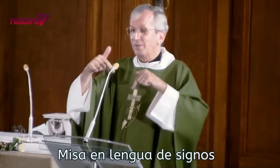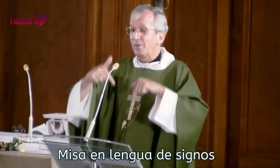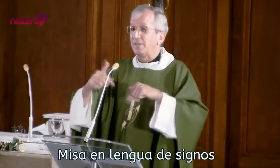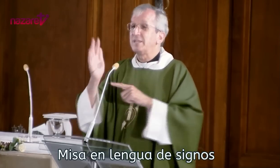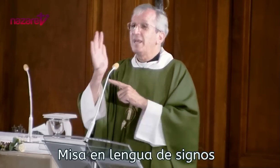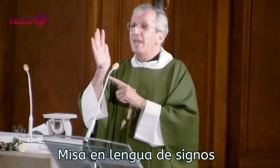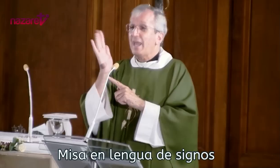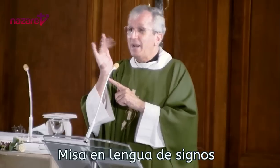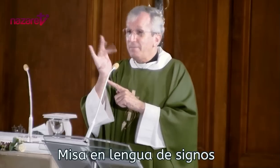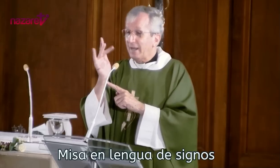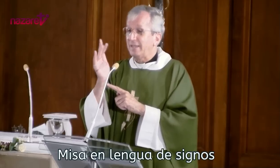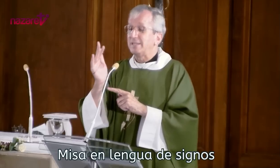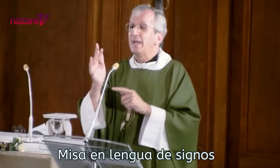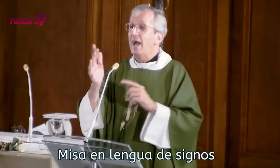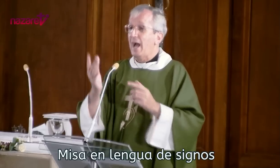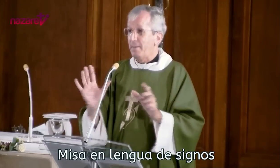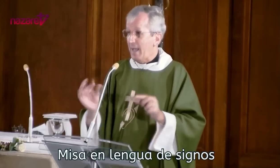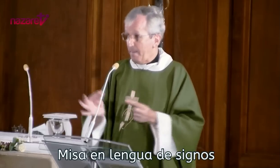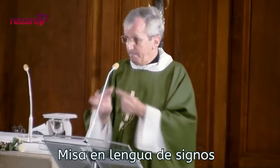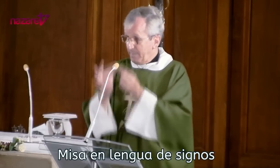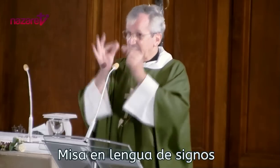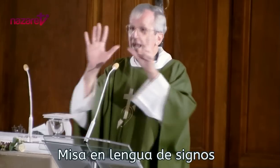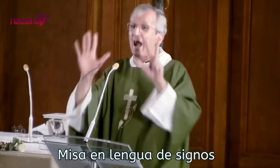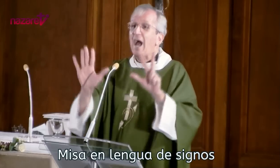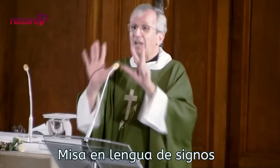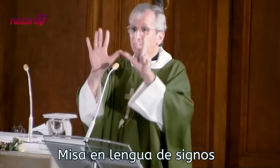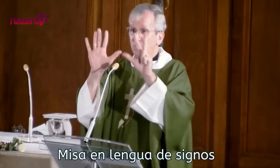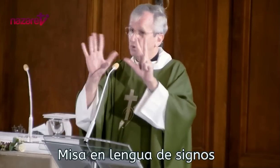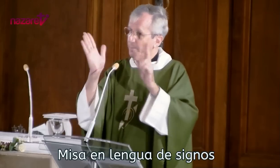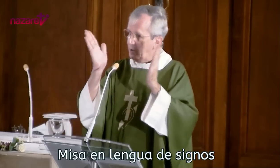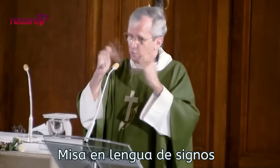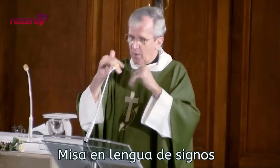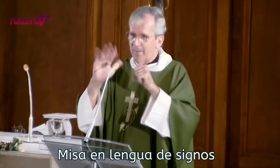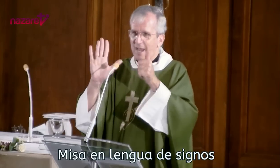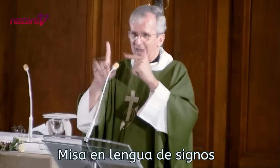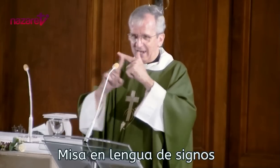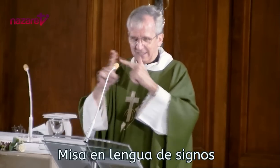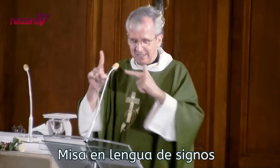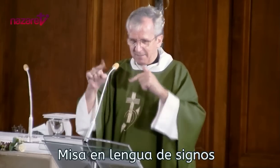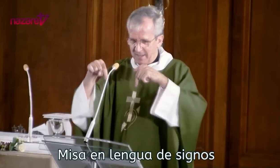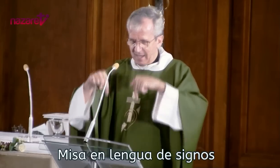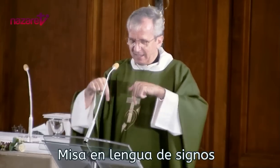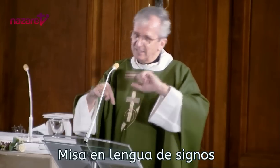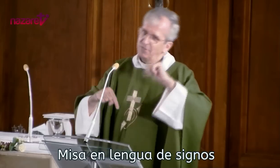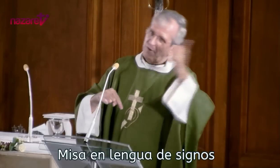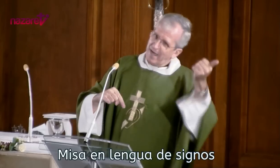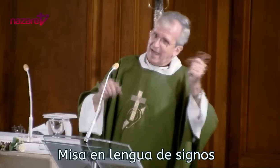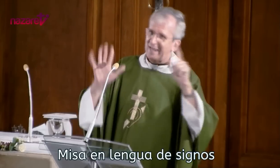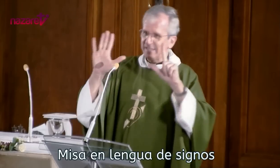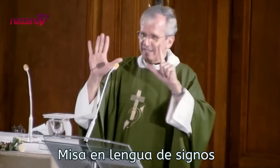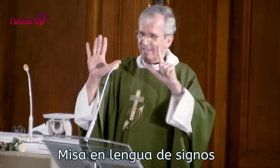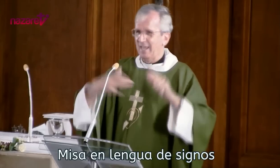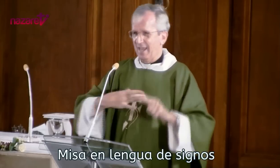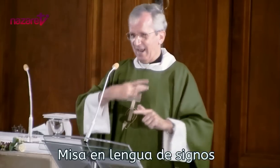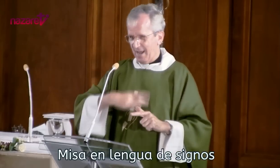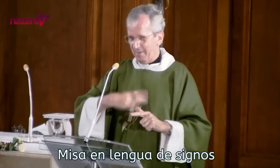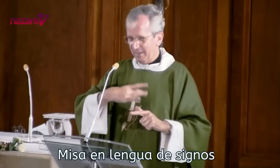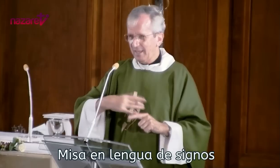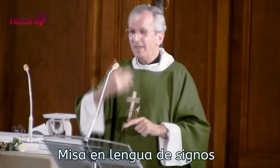Entonces, el viernes habrá misa a las 8, pero no habrá a las 6 y media aquí, sino a las 7 en la Merced.